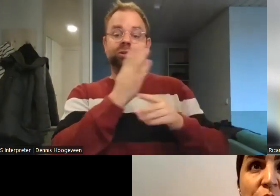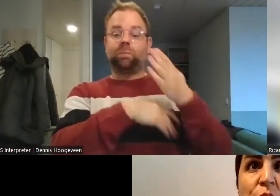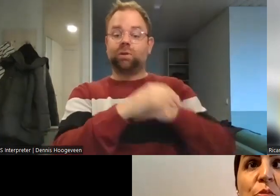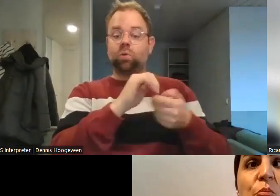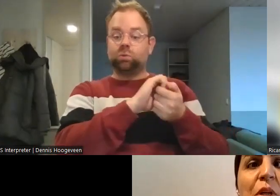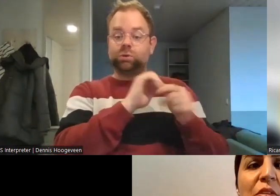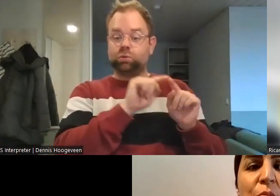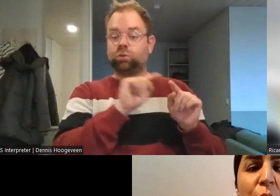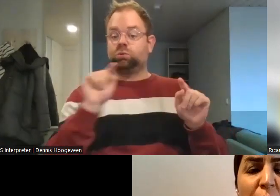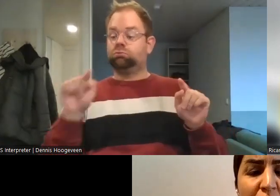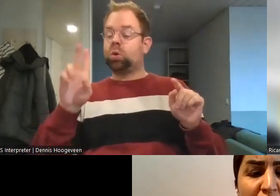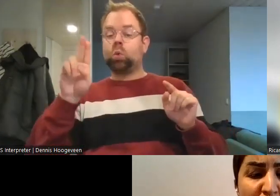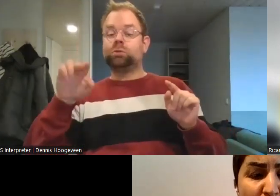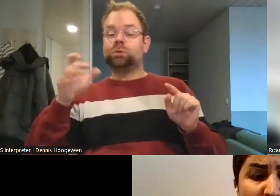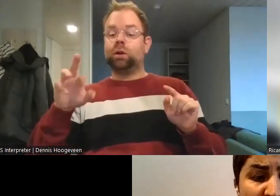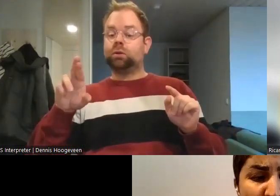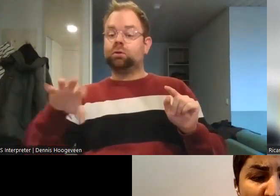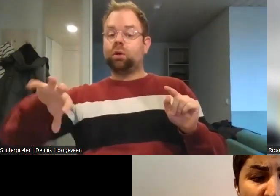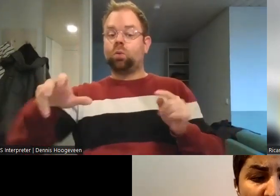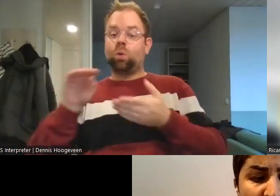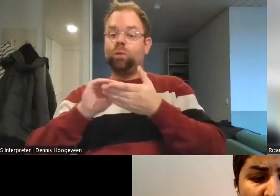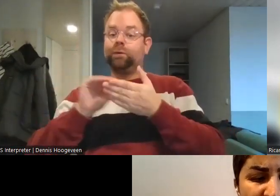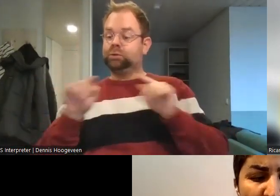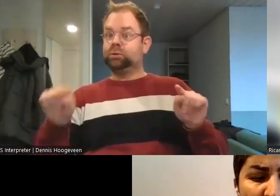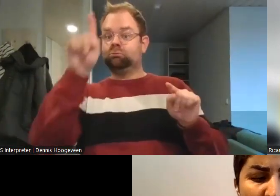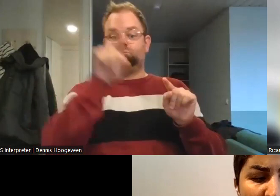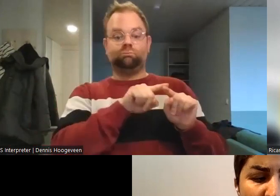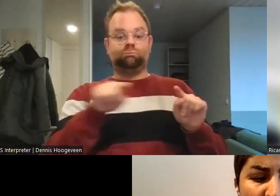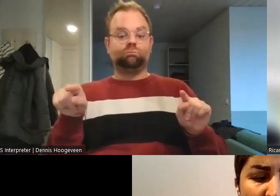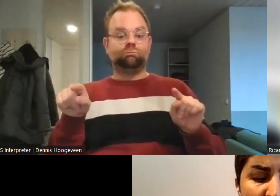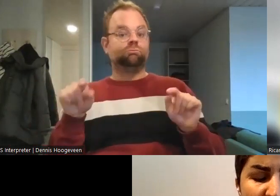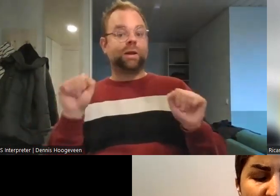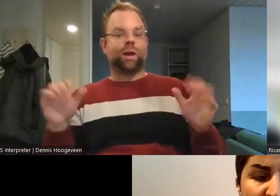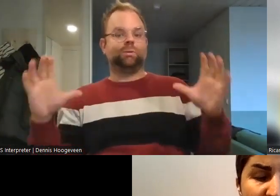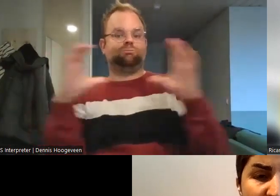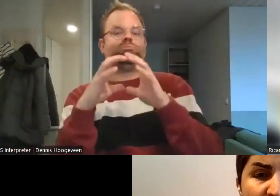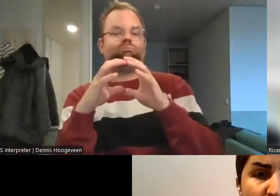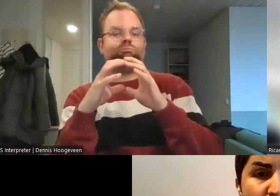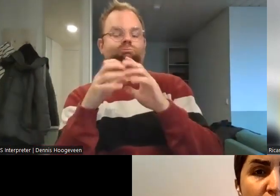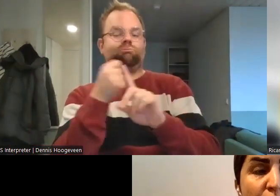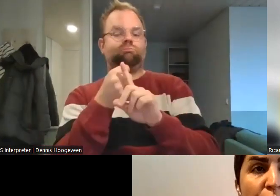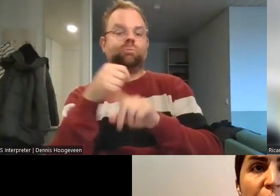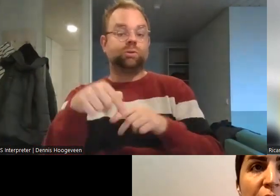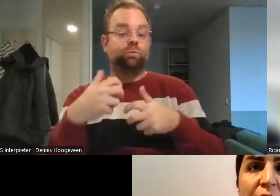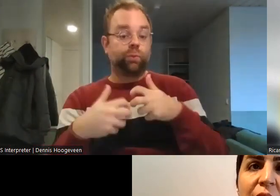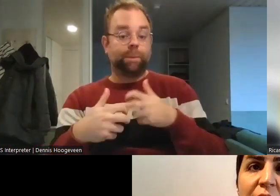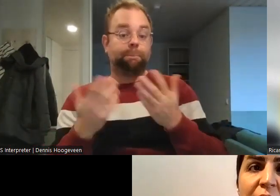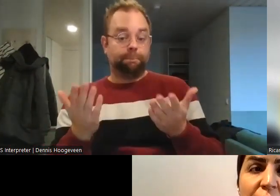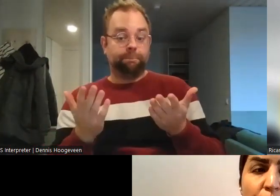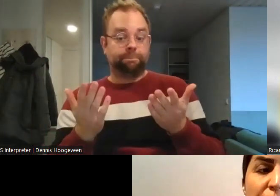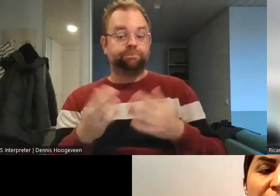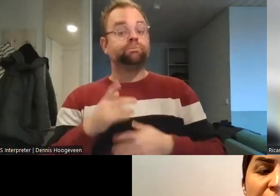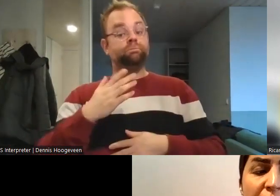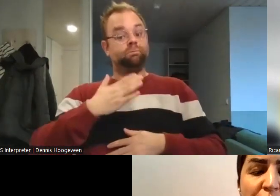travaillent tous sur ce problème. Nous allons continuer notre travail. Nous allons avoir une réunion